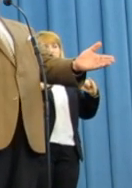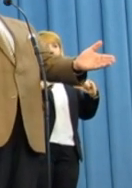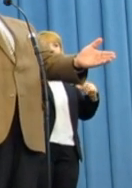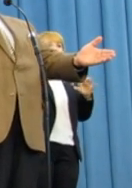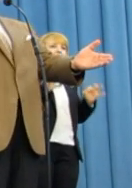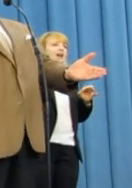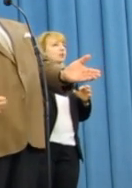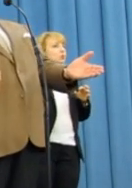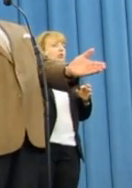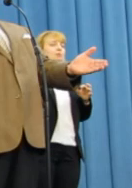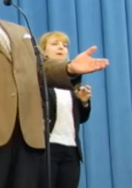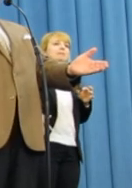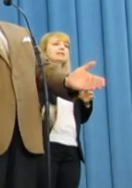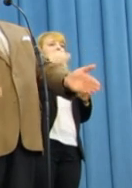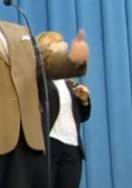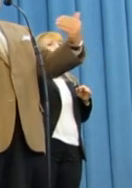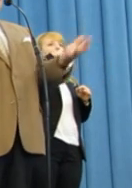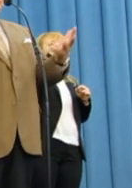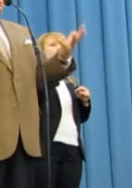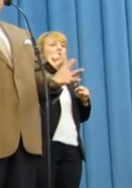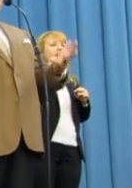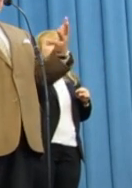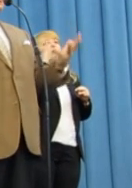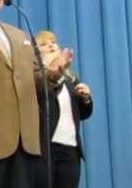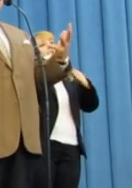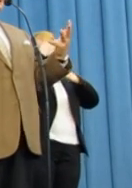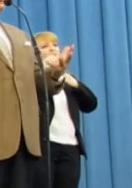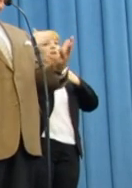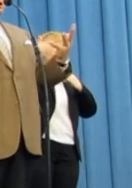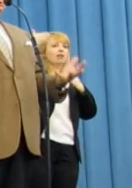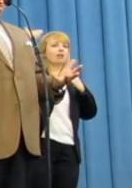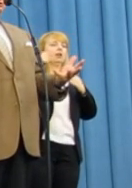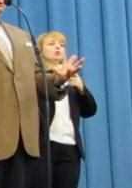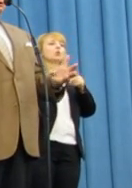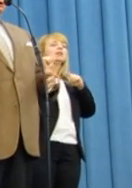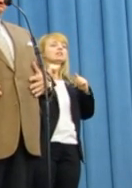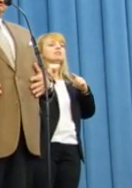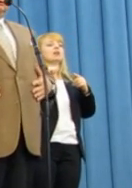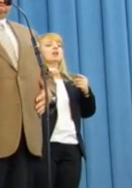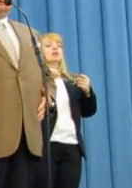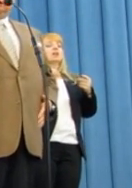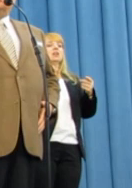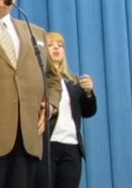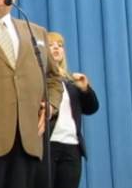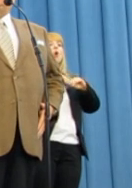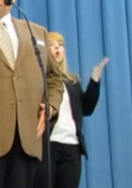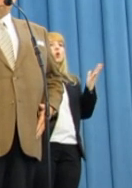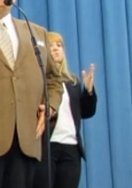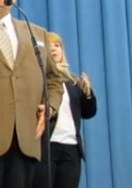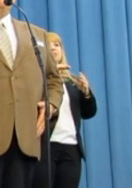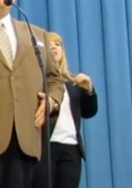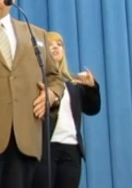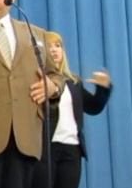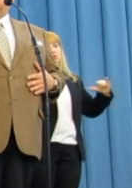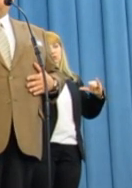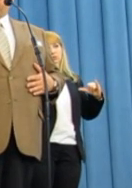później w tygodniu następnym będzie jeszcze kolejna. To jest ta po prostu dezintegracja władzy. No i ja uważam, i